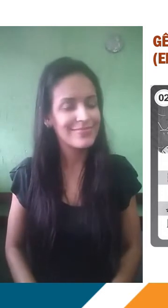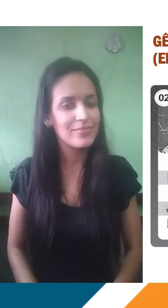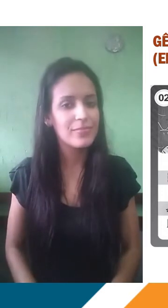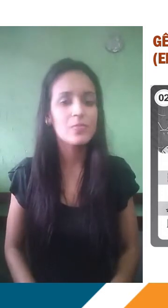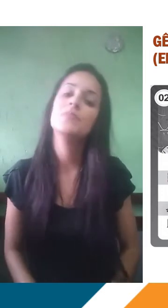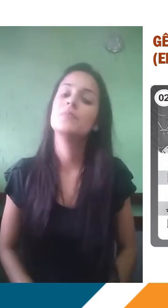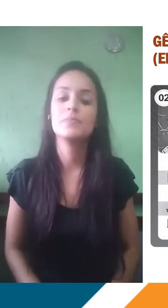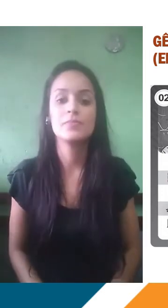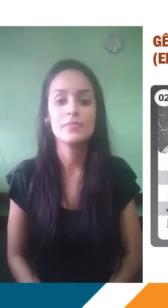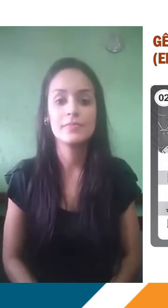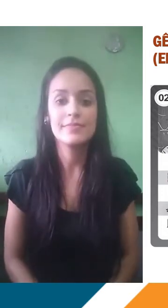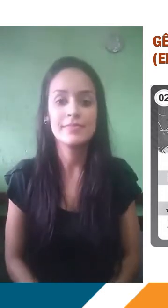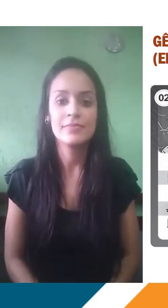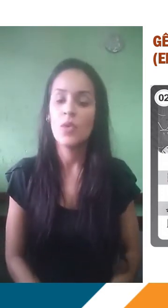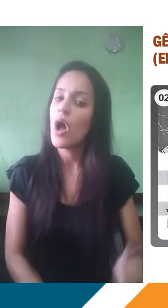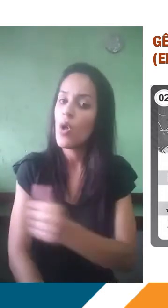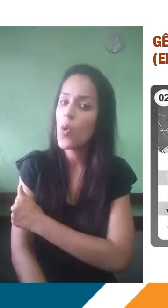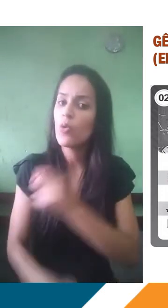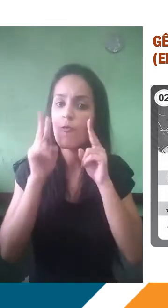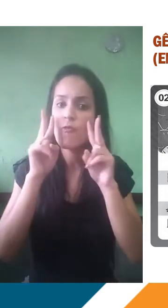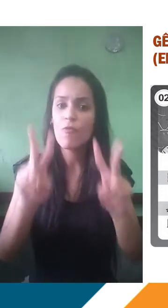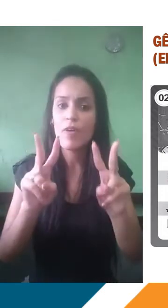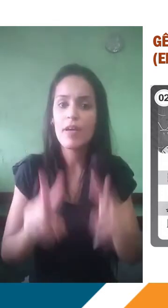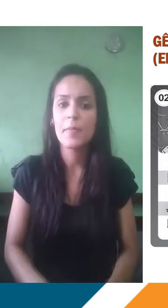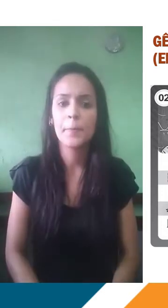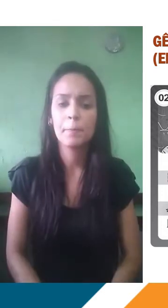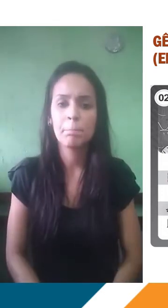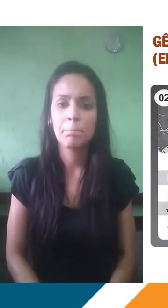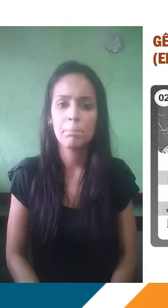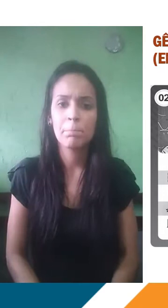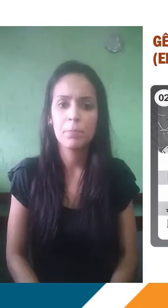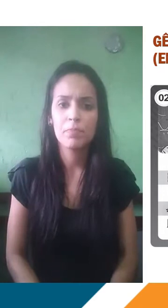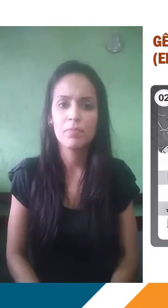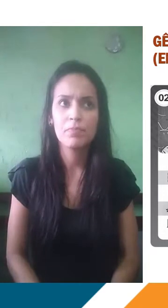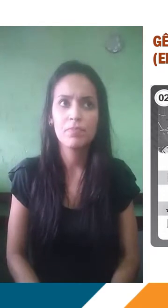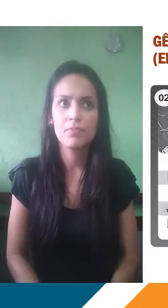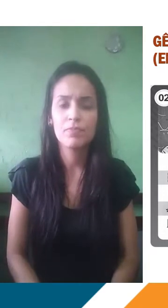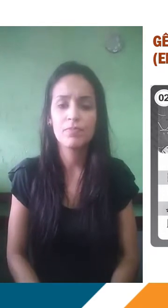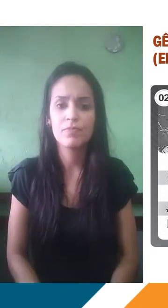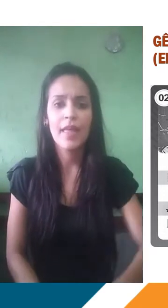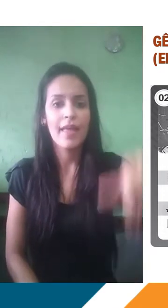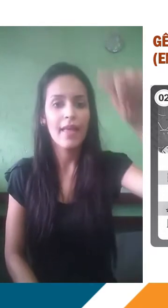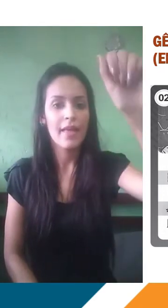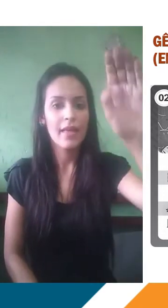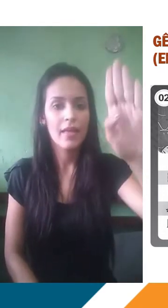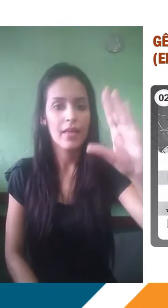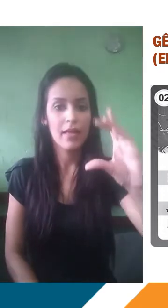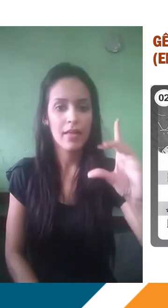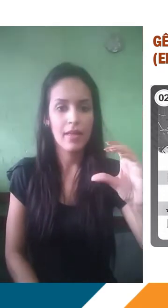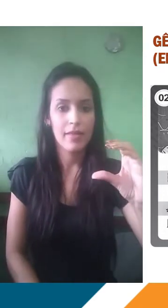estabelecido O aluno deve identificar qual das cinco características trazidas dentre as opções de resposta